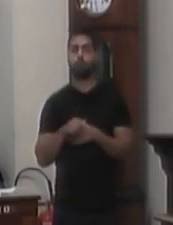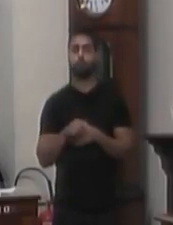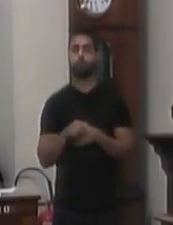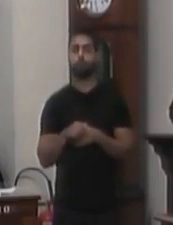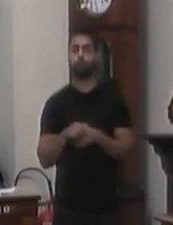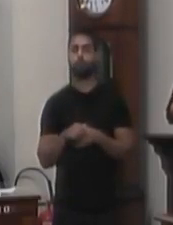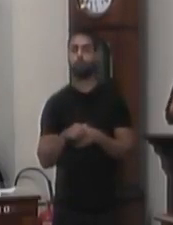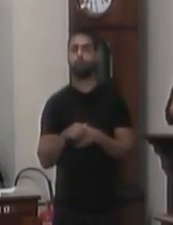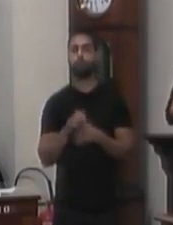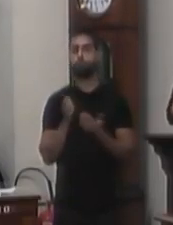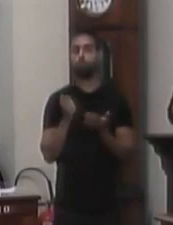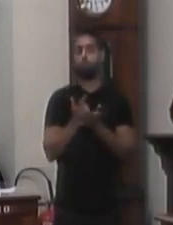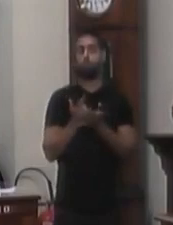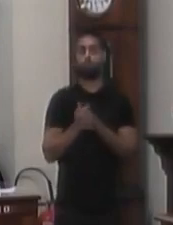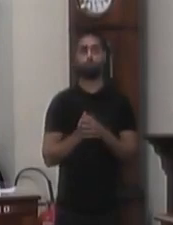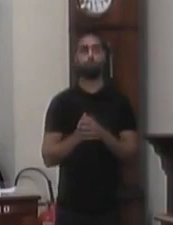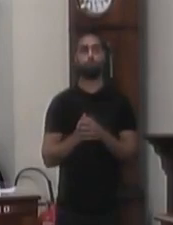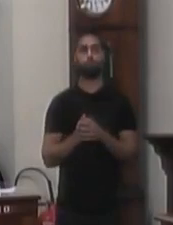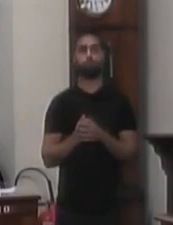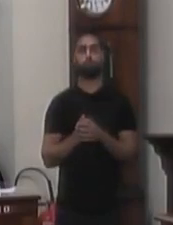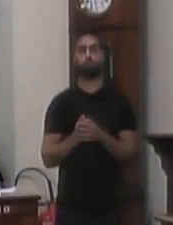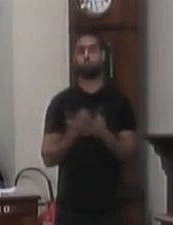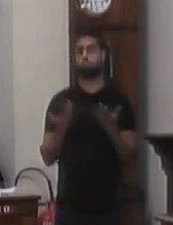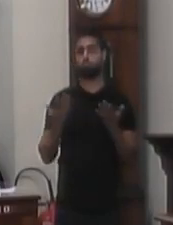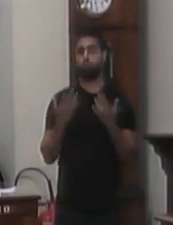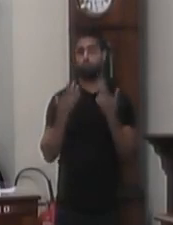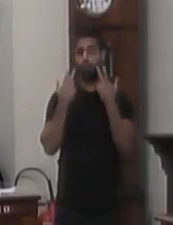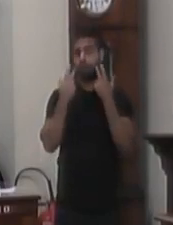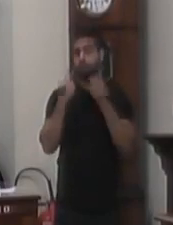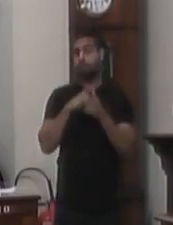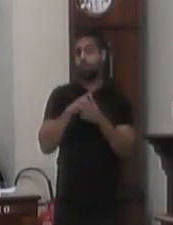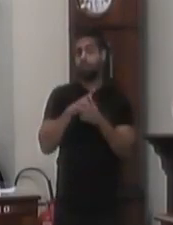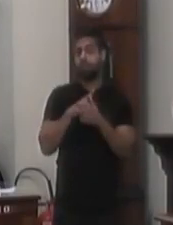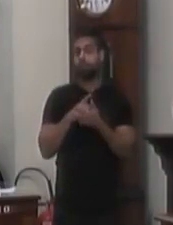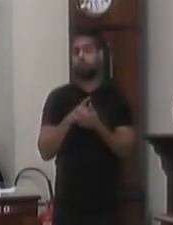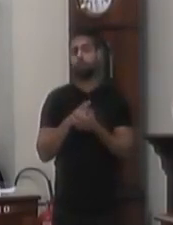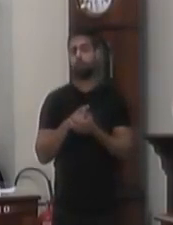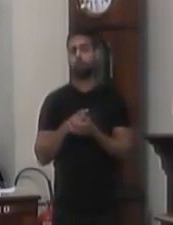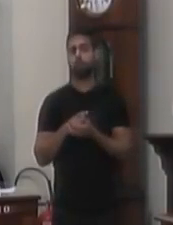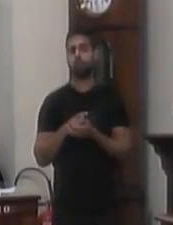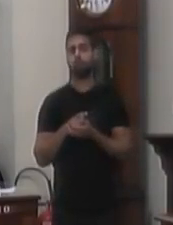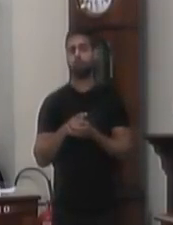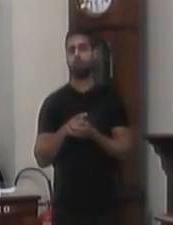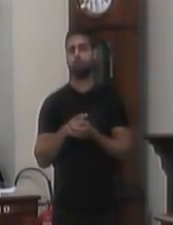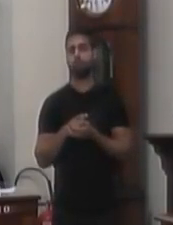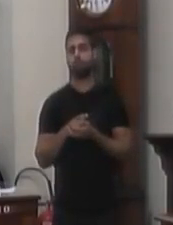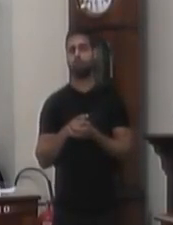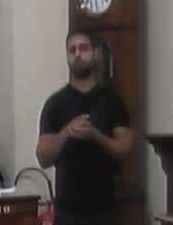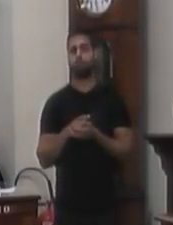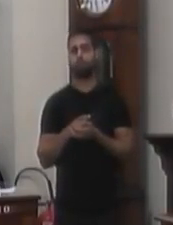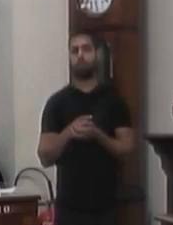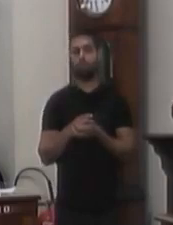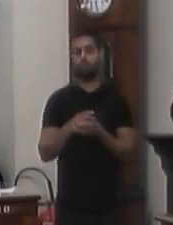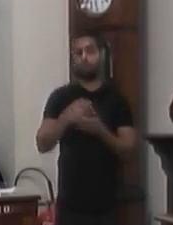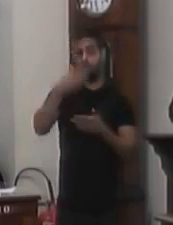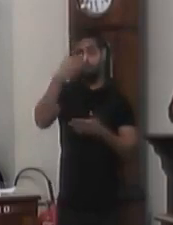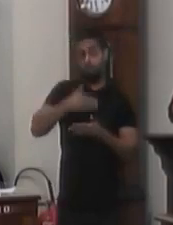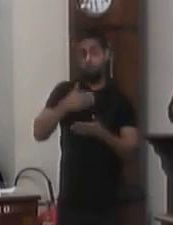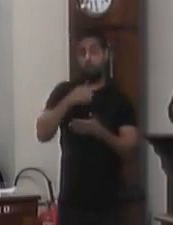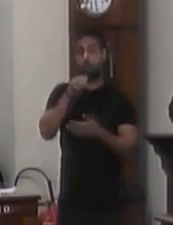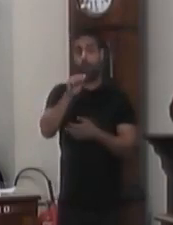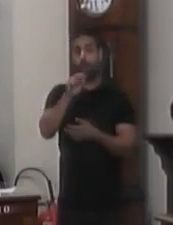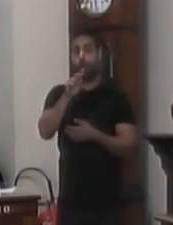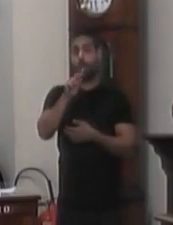Para uma compra? Normalmente são avaliados por corretores de imóveis,